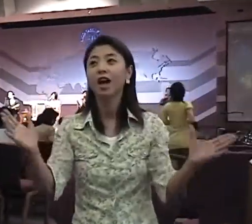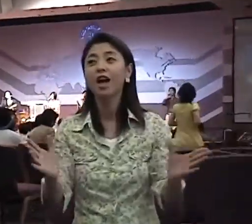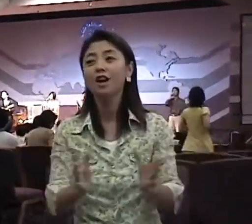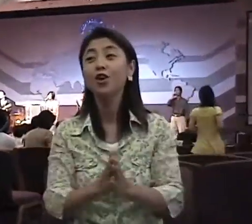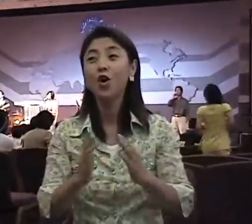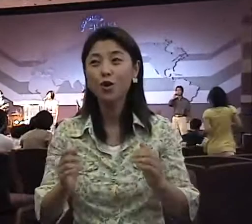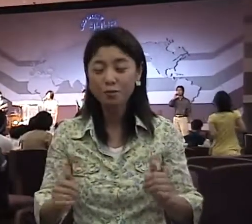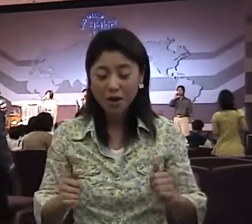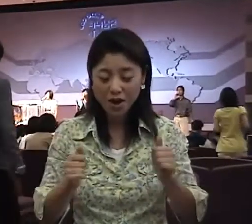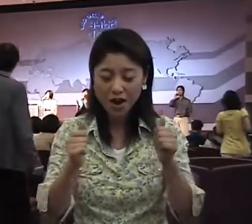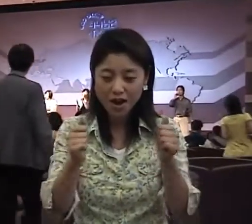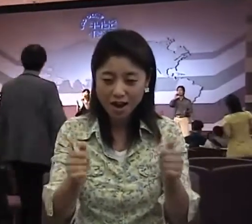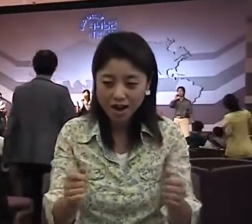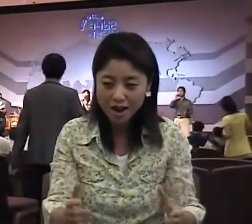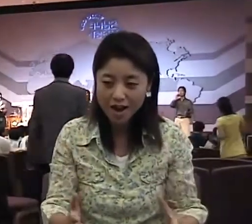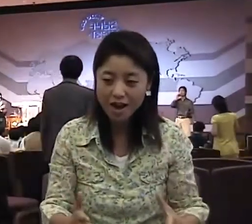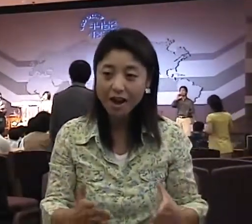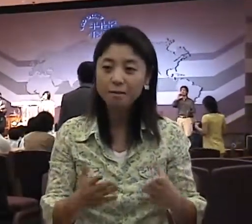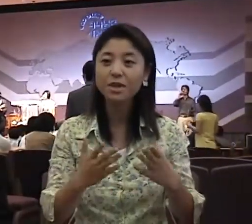다